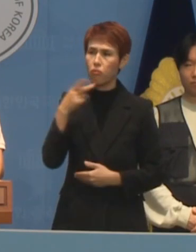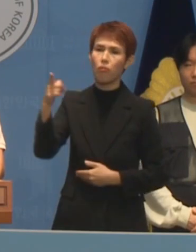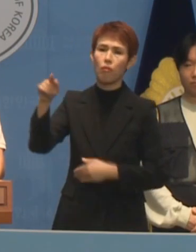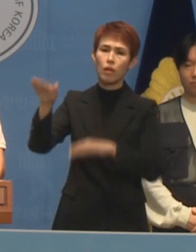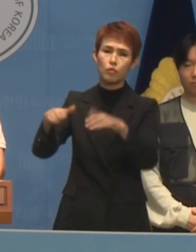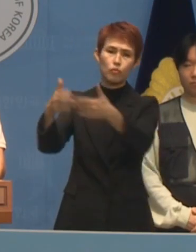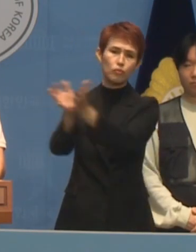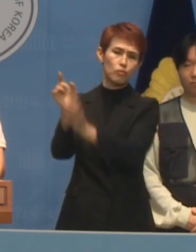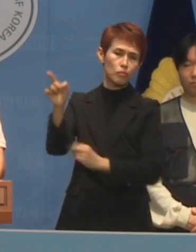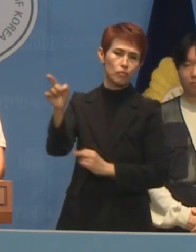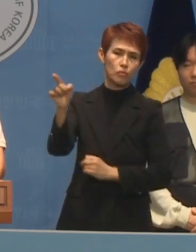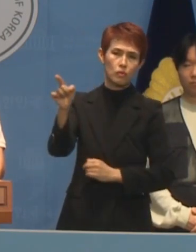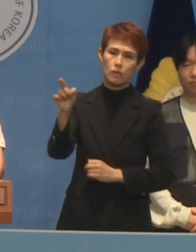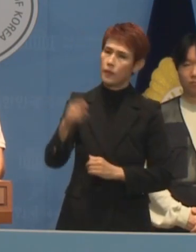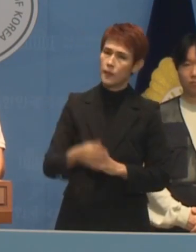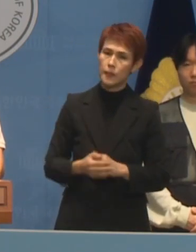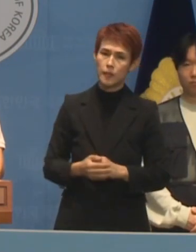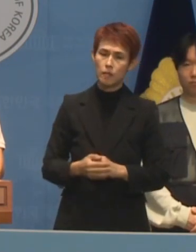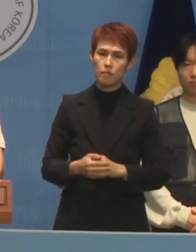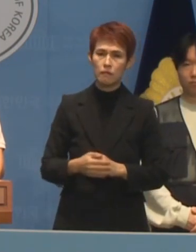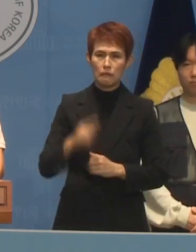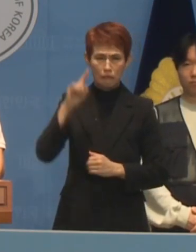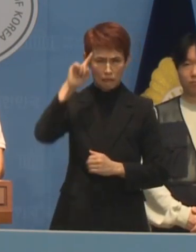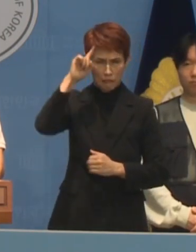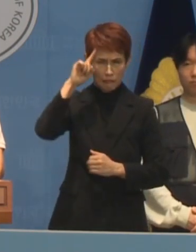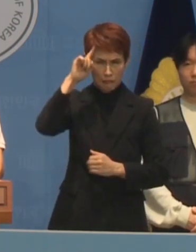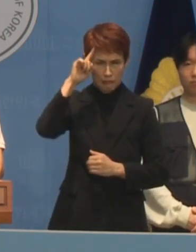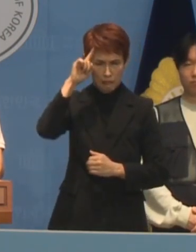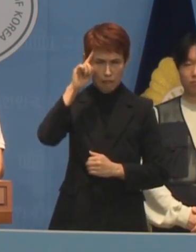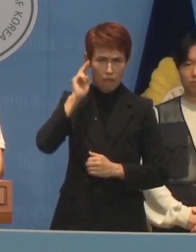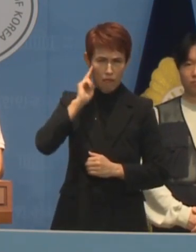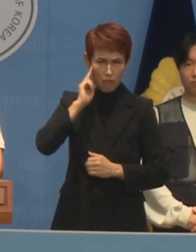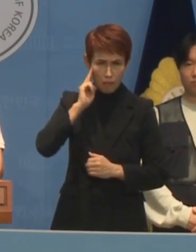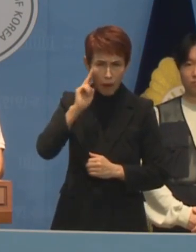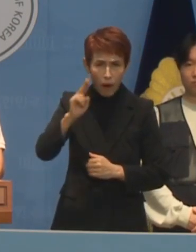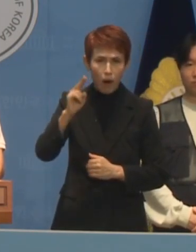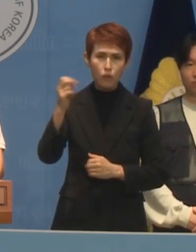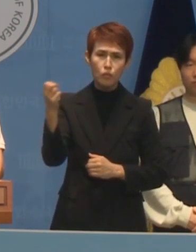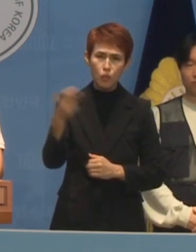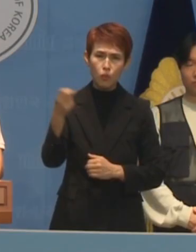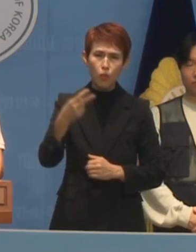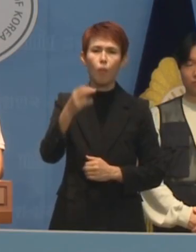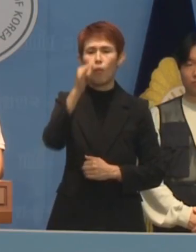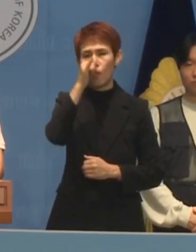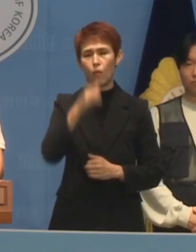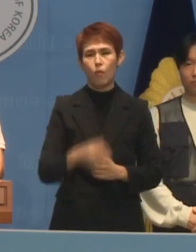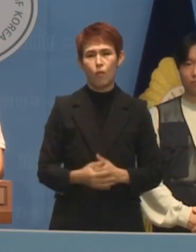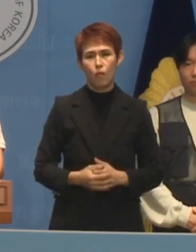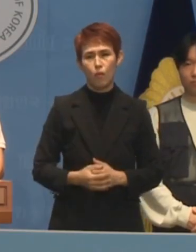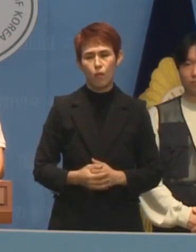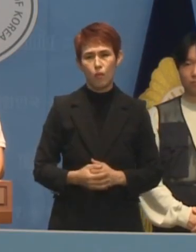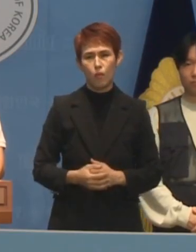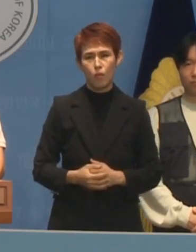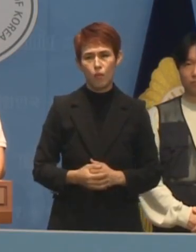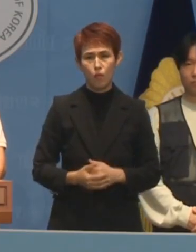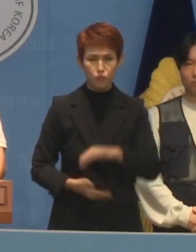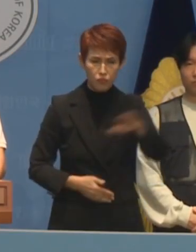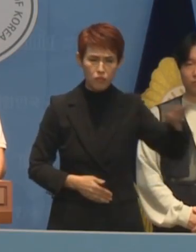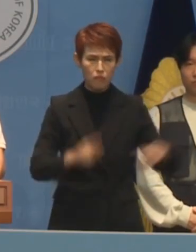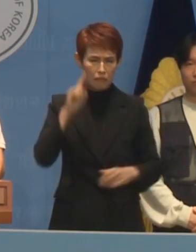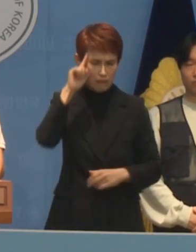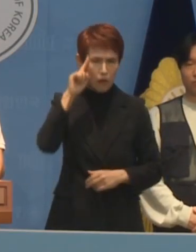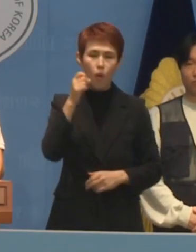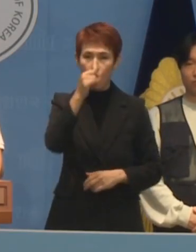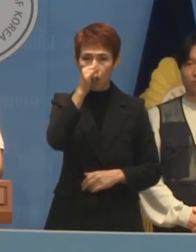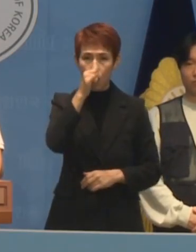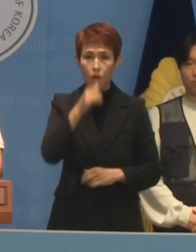행태에 정신적, 육체적 스트레스가 계속해서 반복적으로 쌓이고 있습니다. 그러나 우리